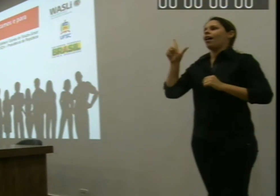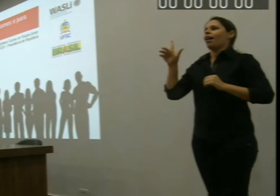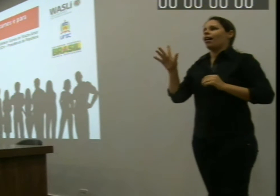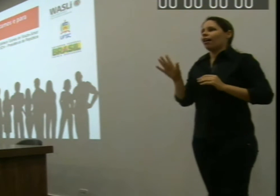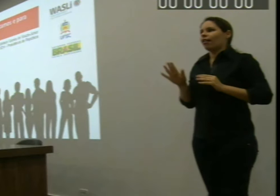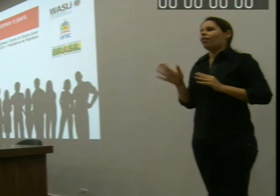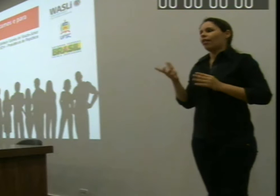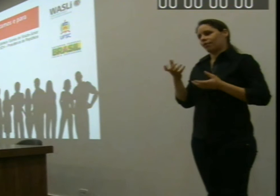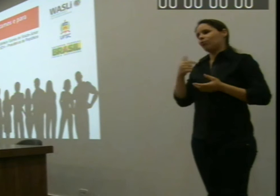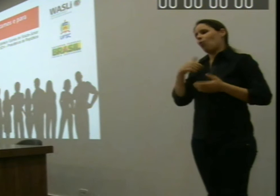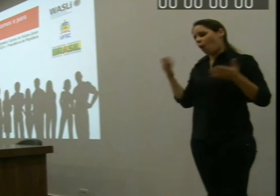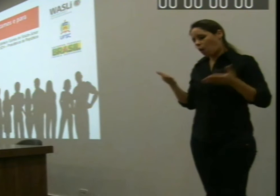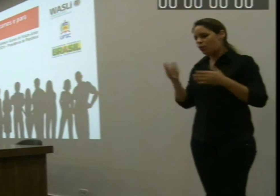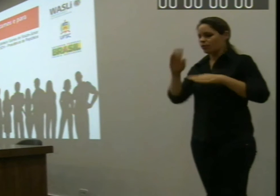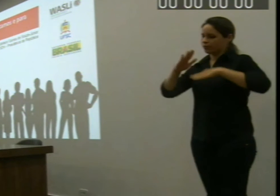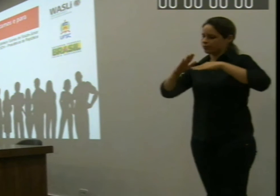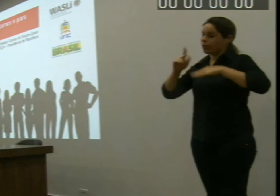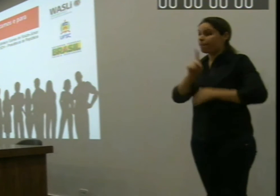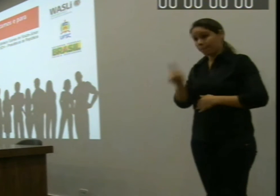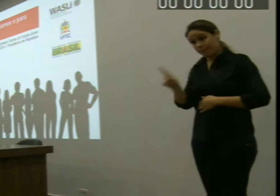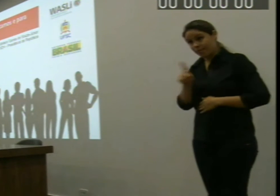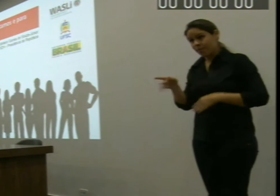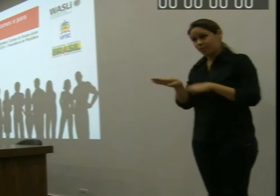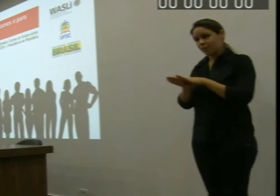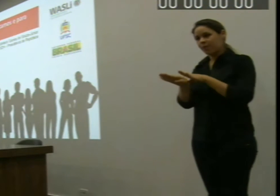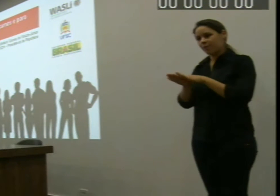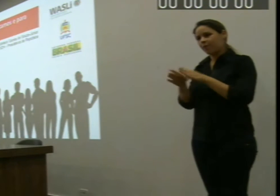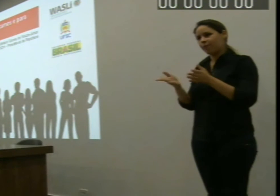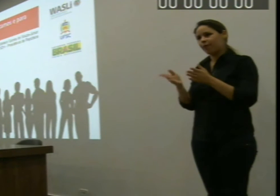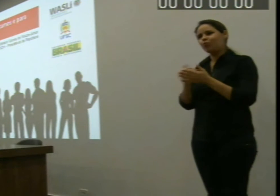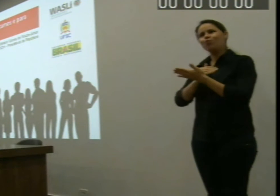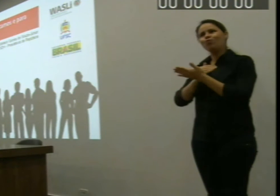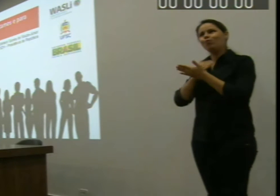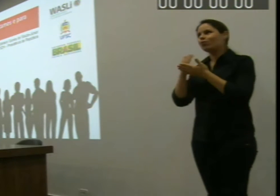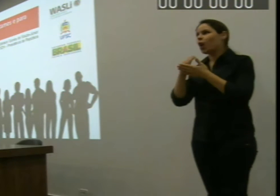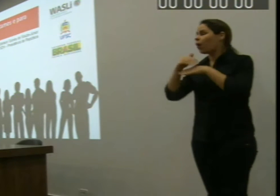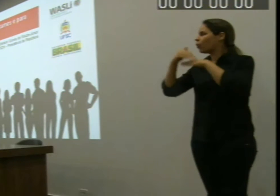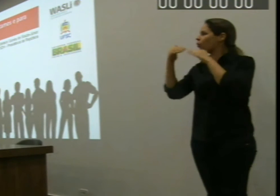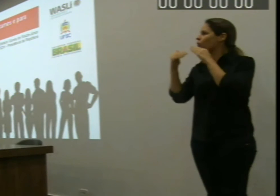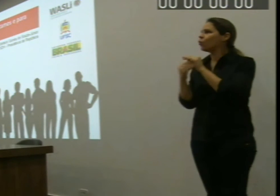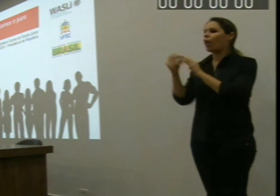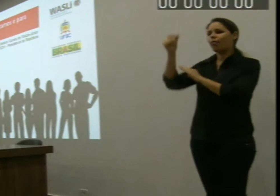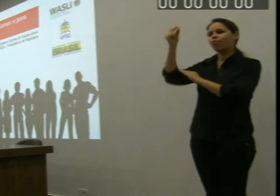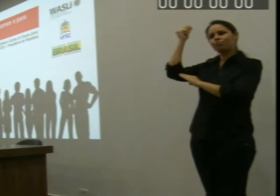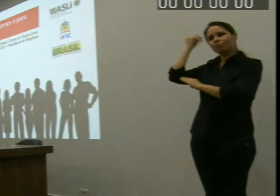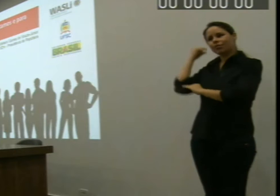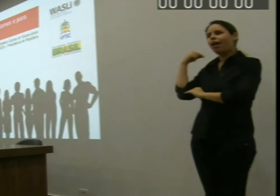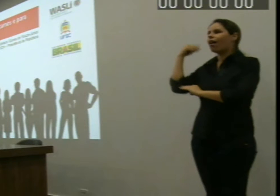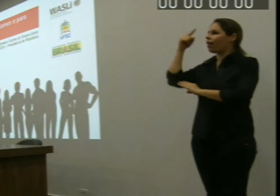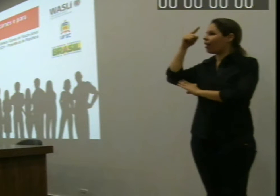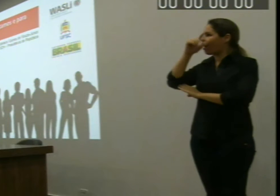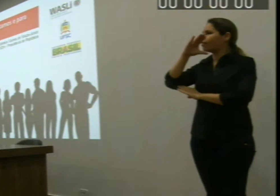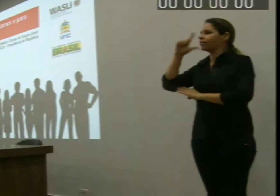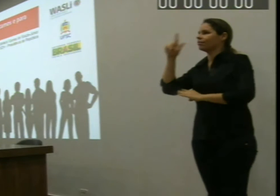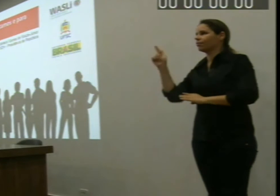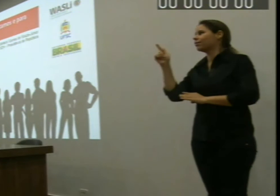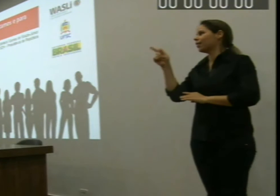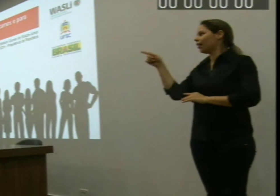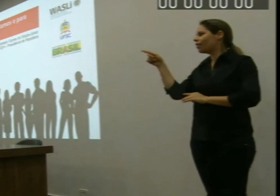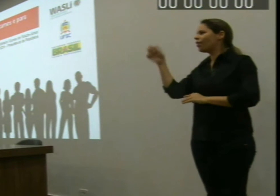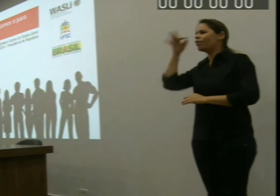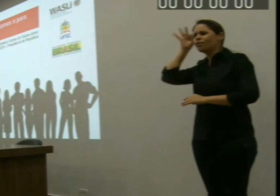aí tudo isso começou lá né algum alguns poucos anos atrás né a she ainda tinha todos os cabelos